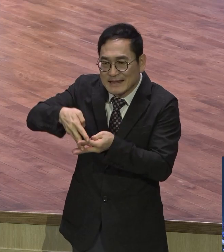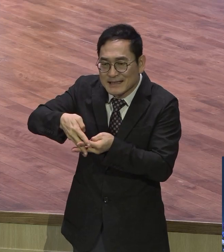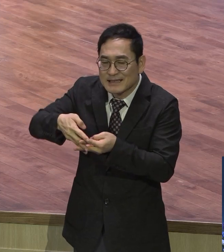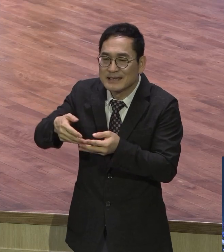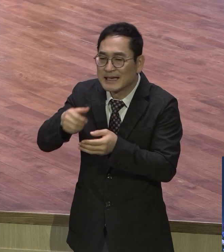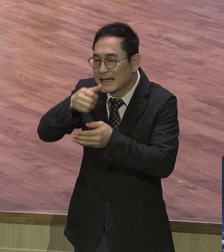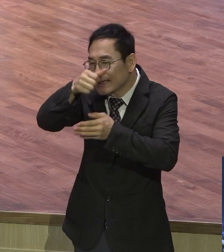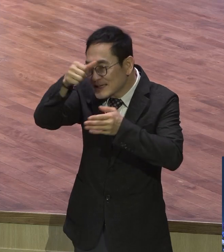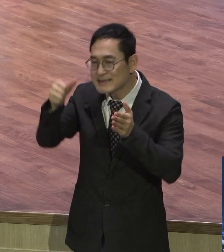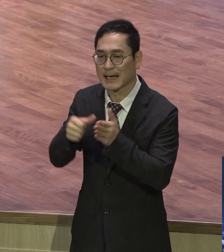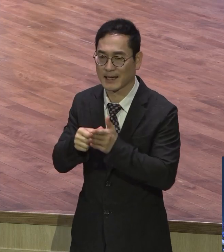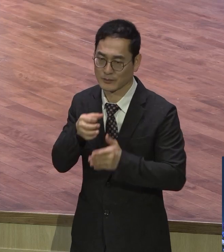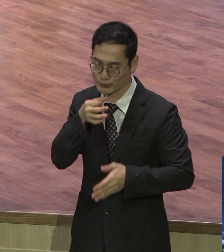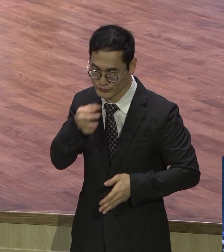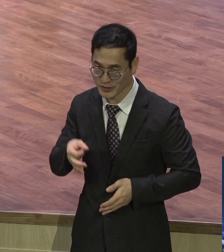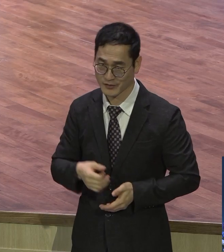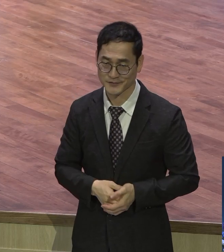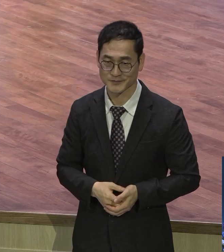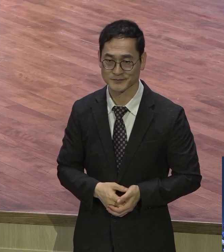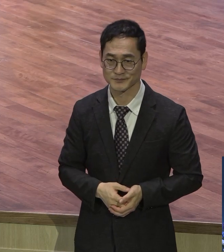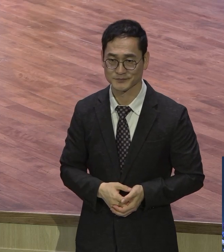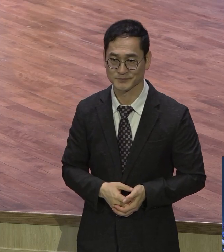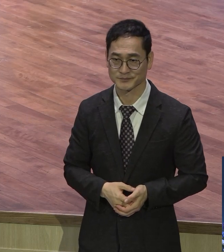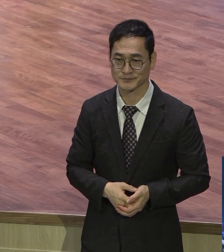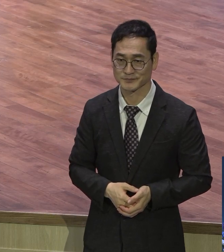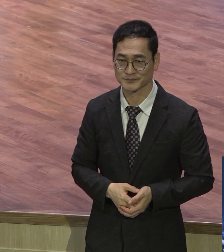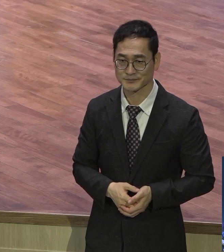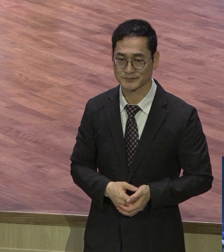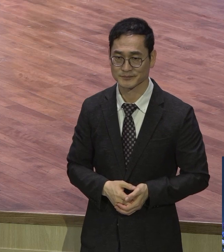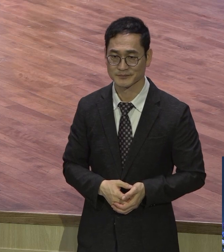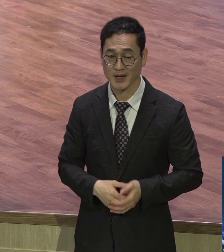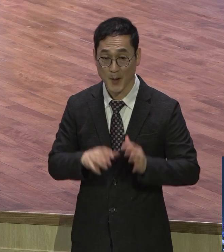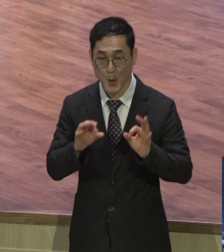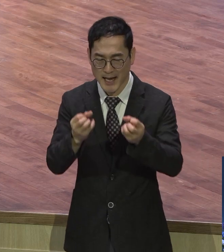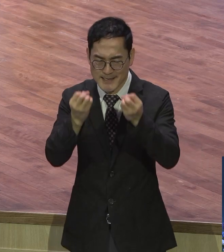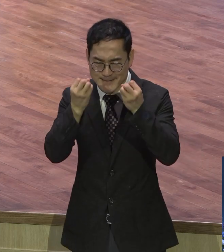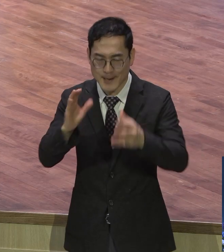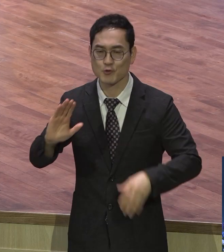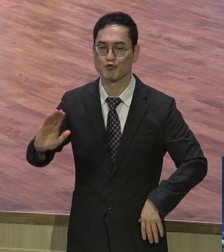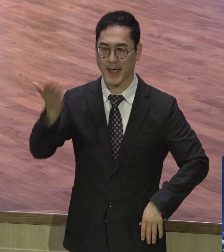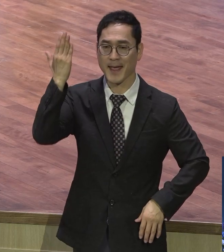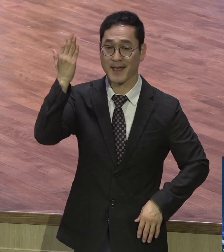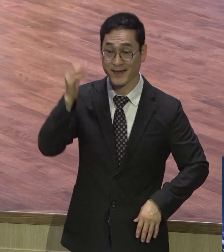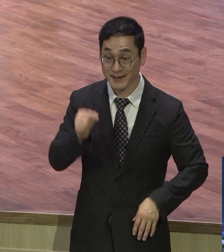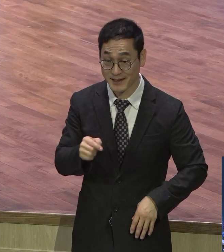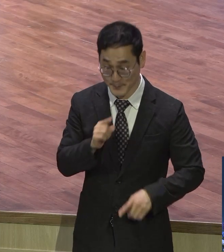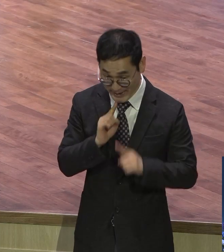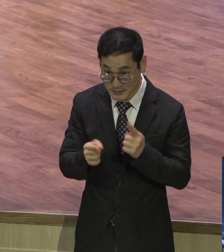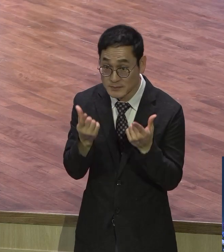사람은 새로운 삶 보라색의 시대옷도다 매일 새로운 삶